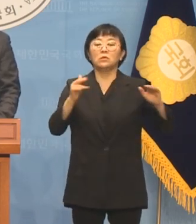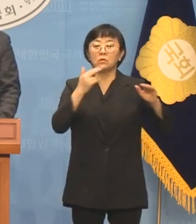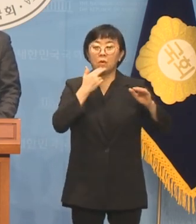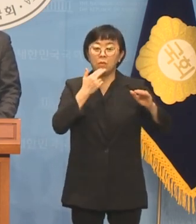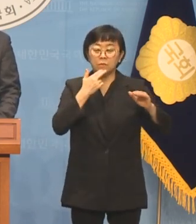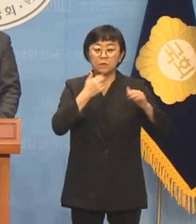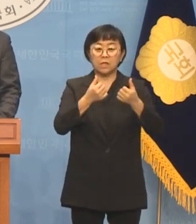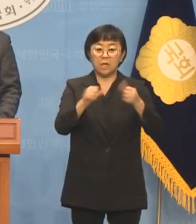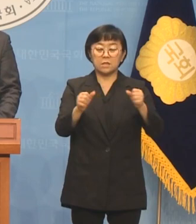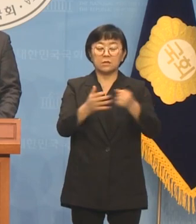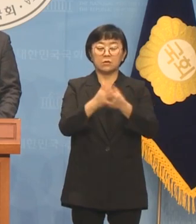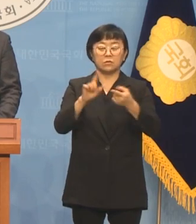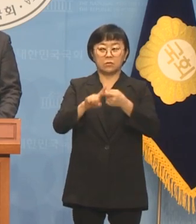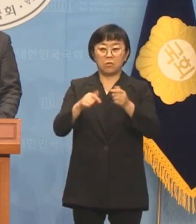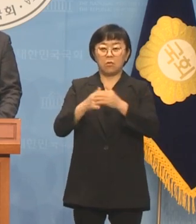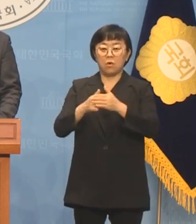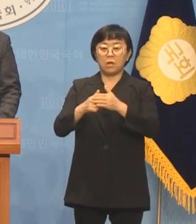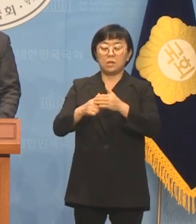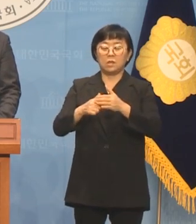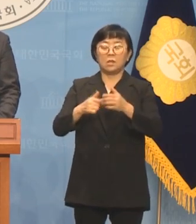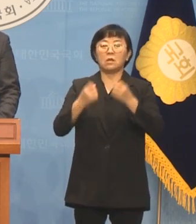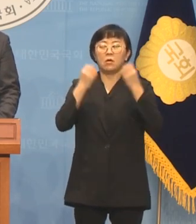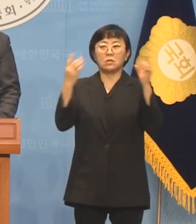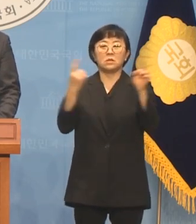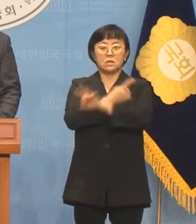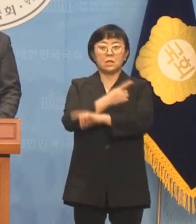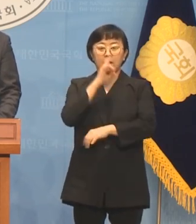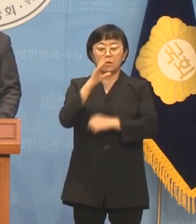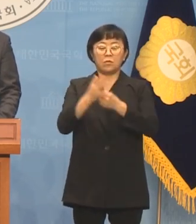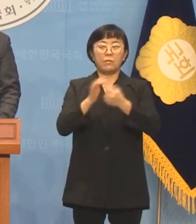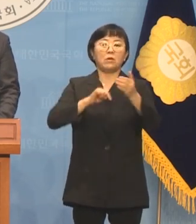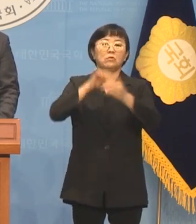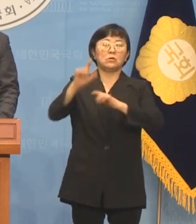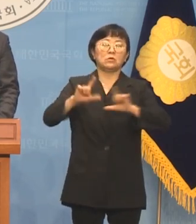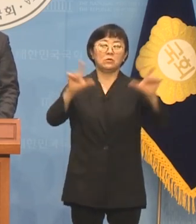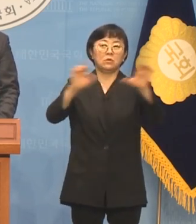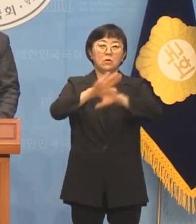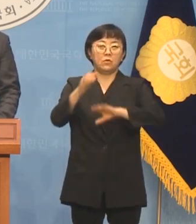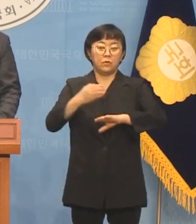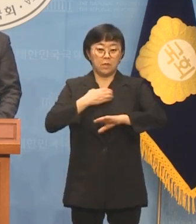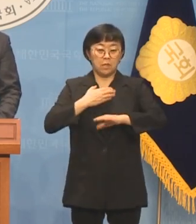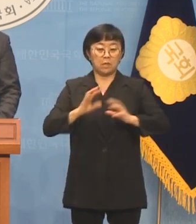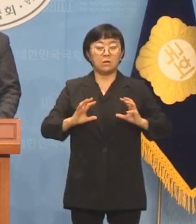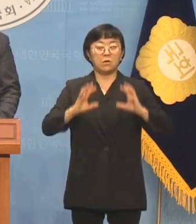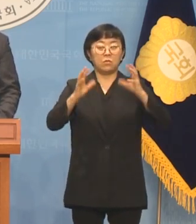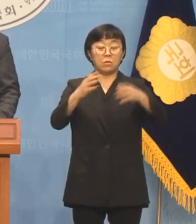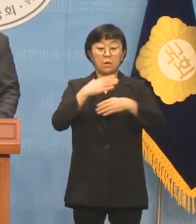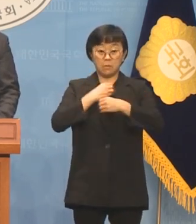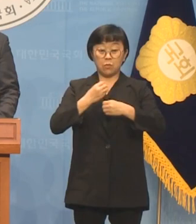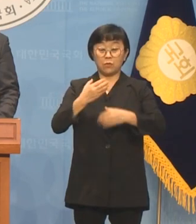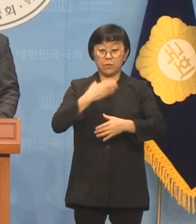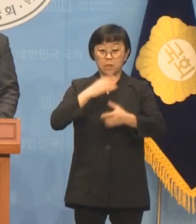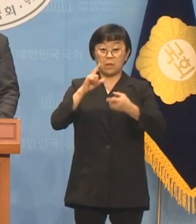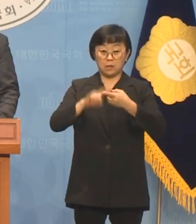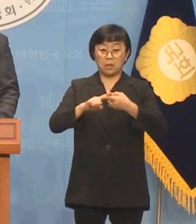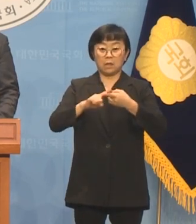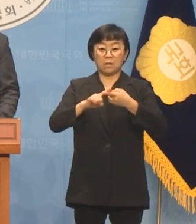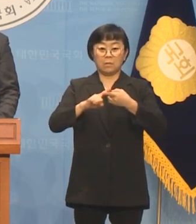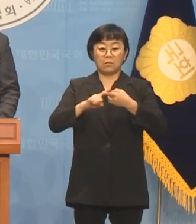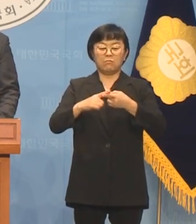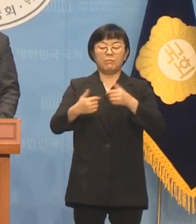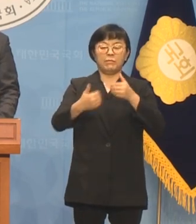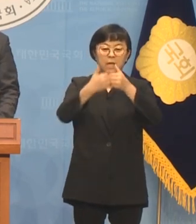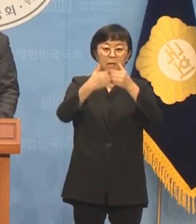양극화로 혁신 동력이 정체되고 있고 밖으로는 기후위기, 글로벌 안보위기라는 커다란 도전에